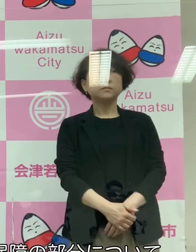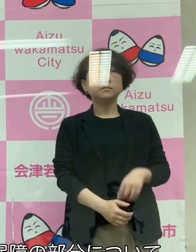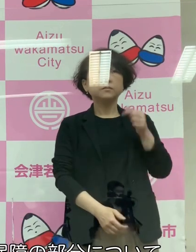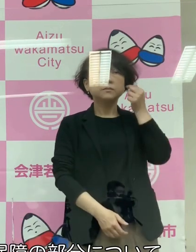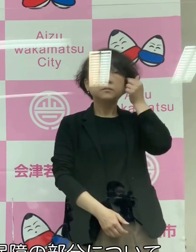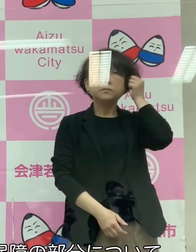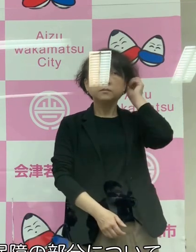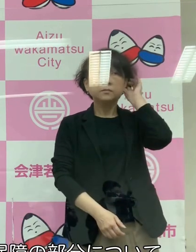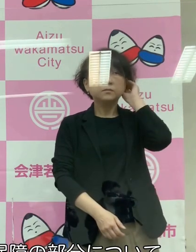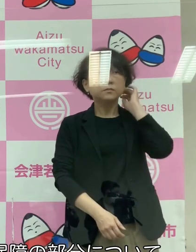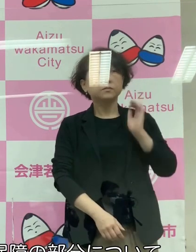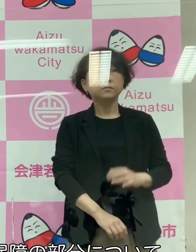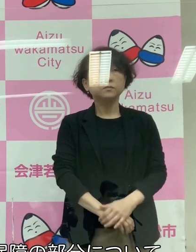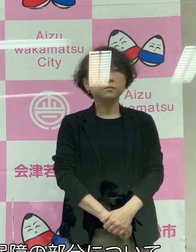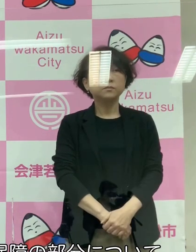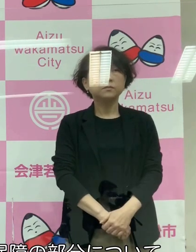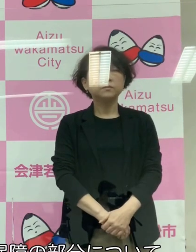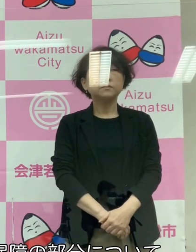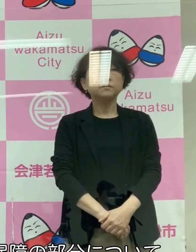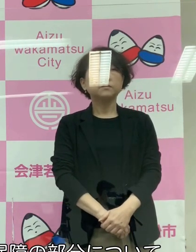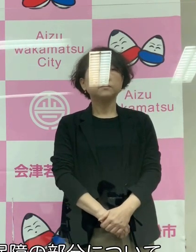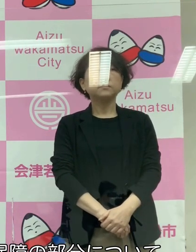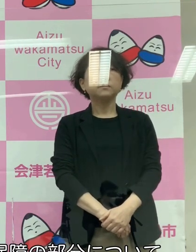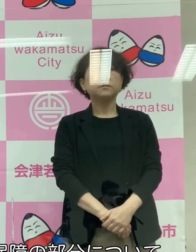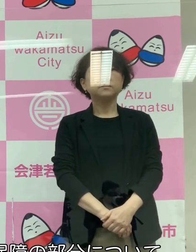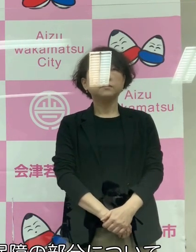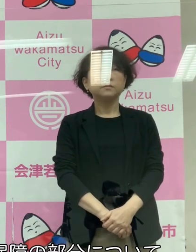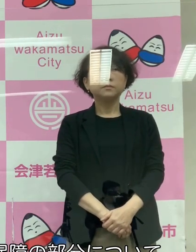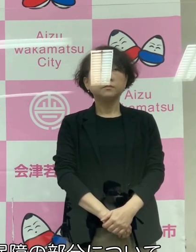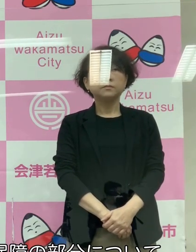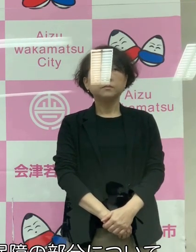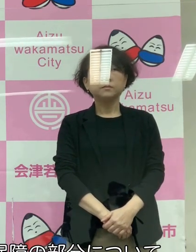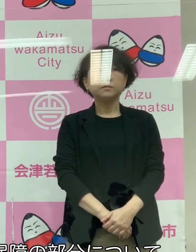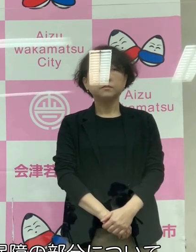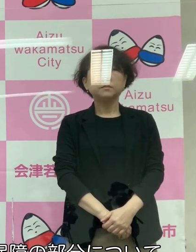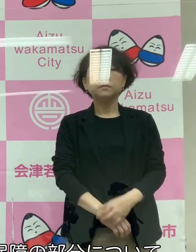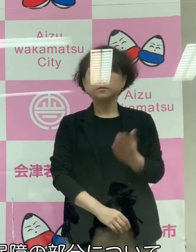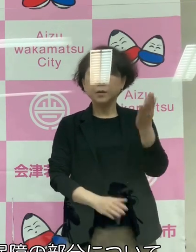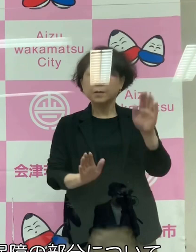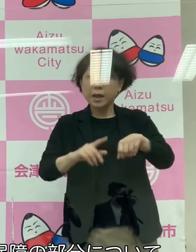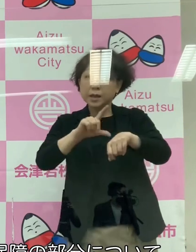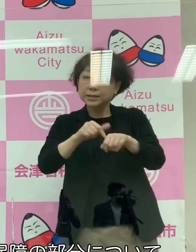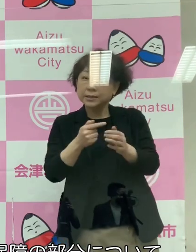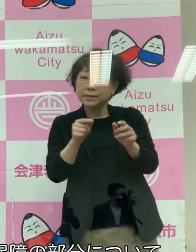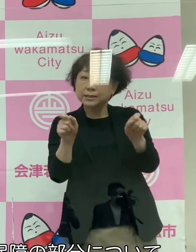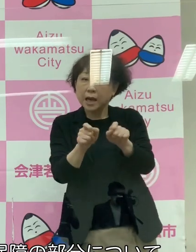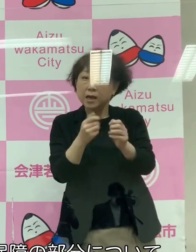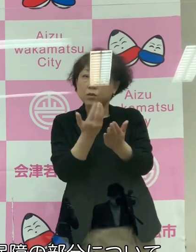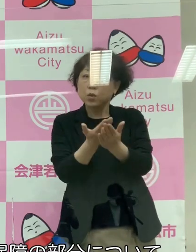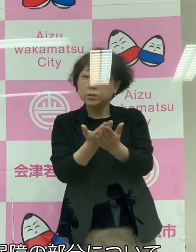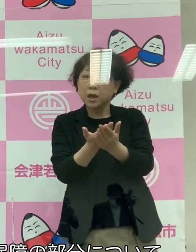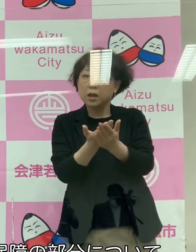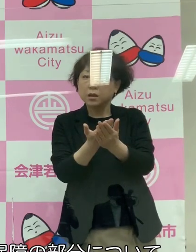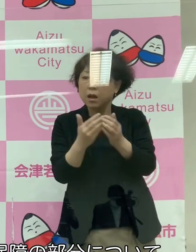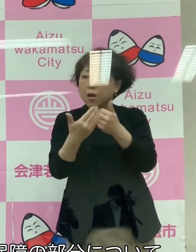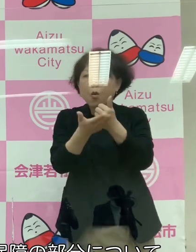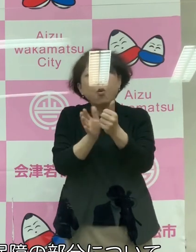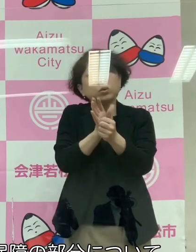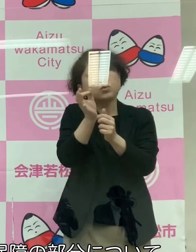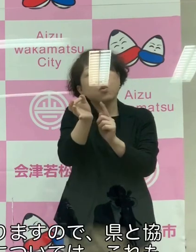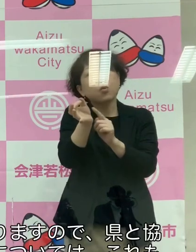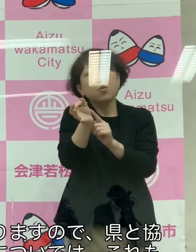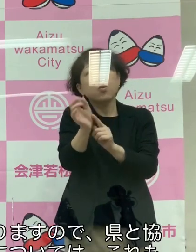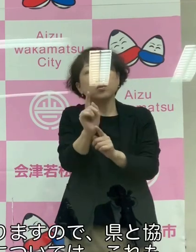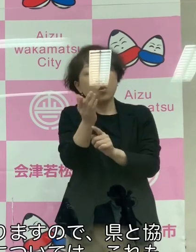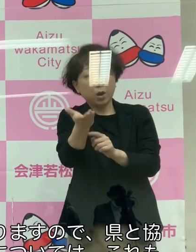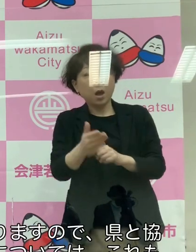あ、はい、どうぞ。 はい、 時短要請で、 はい、 保証の部分はどういうことになるんでしょう